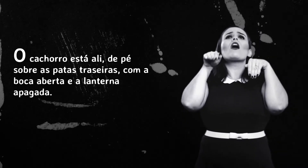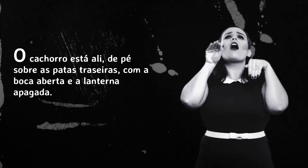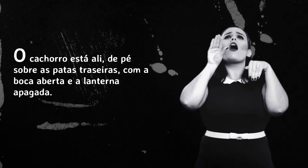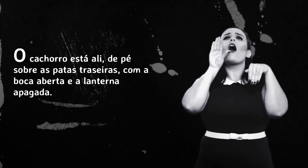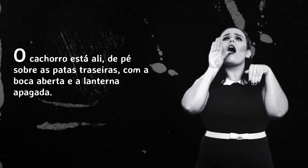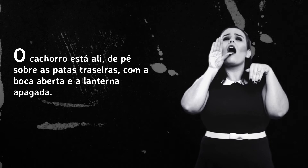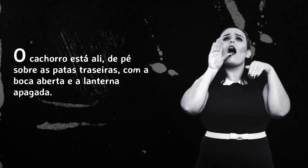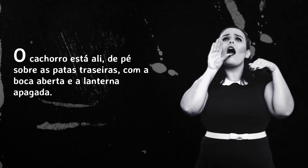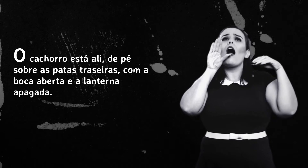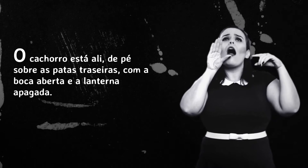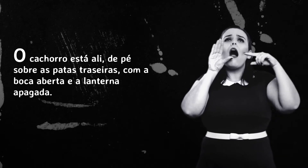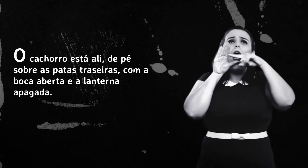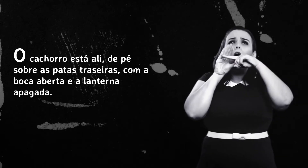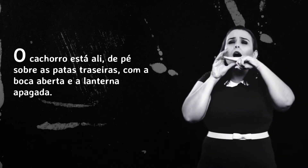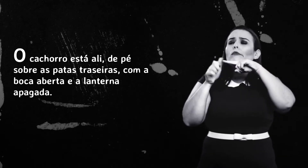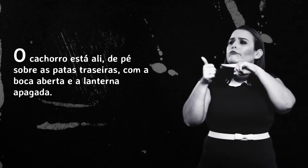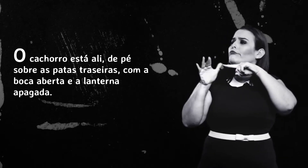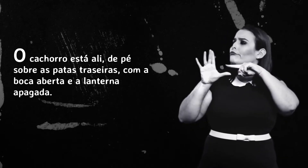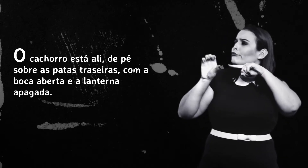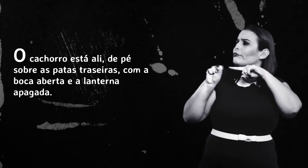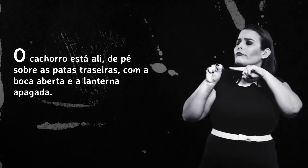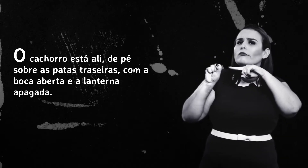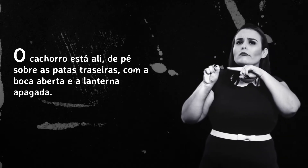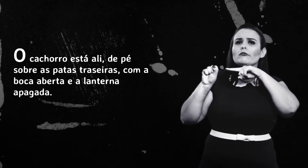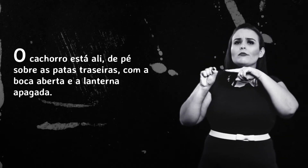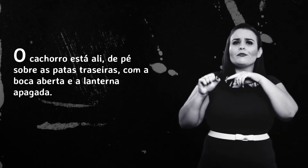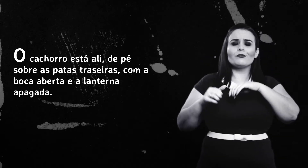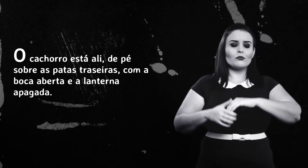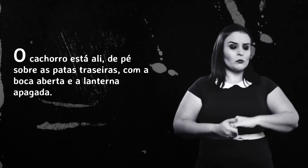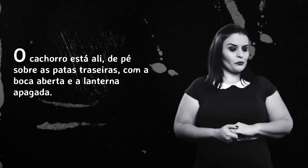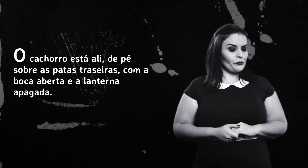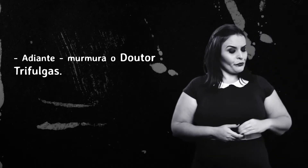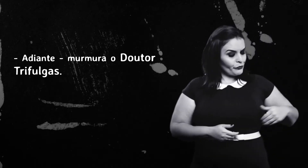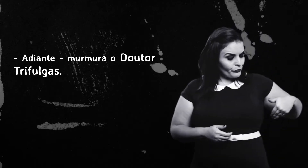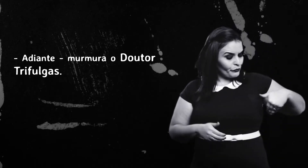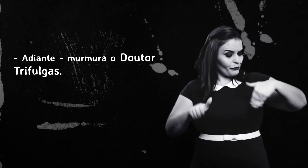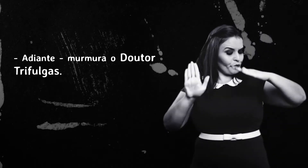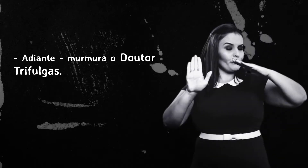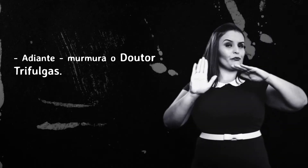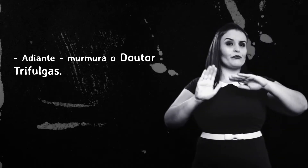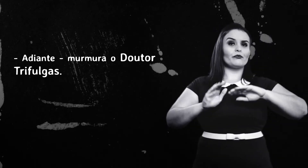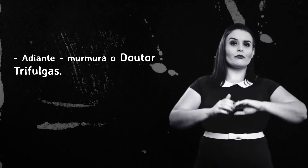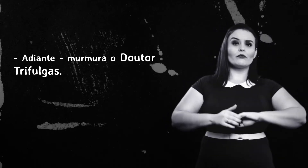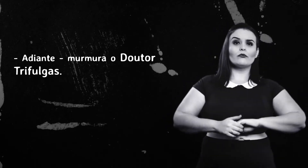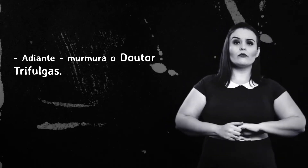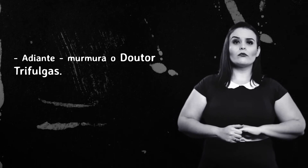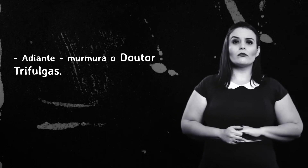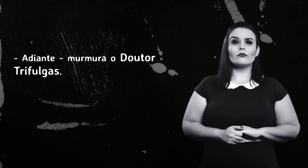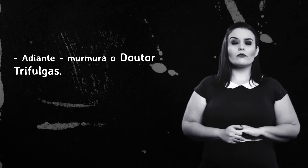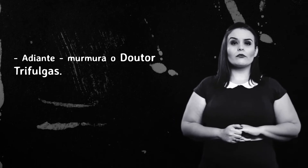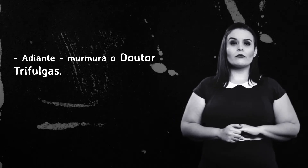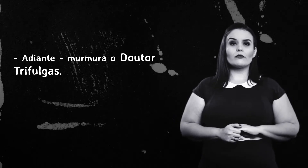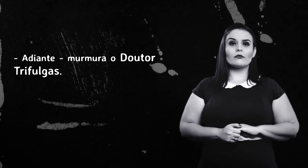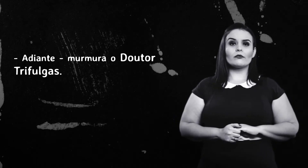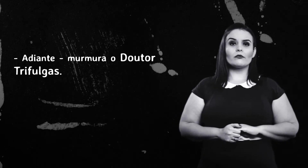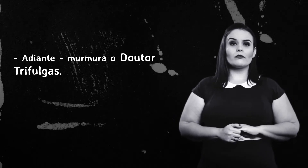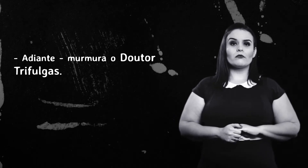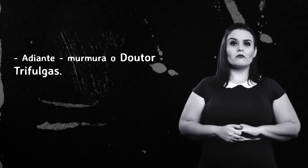a boca aberta e a lanterna apagada. Adiante, Murmura o Dr. Trifulgas.